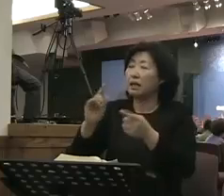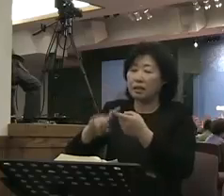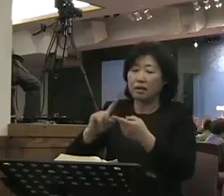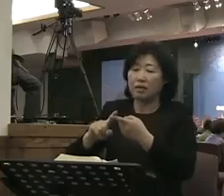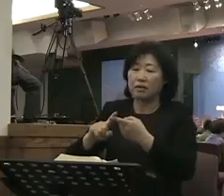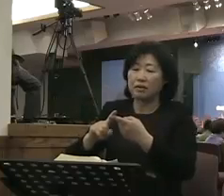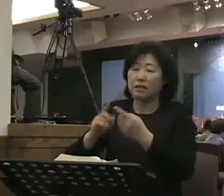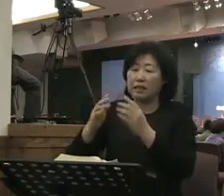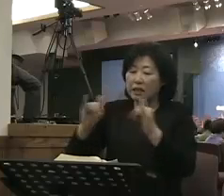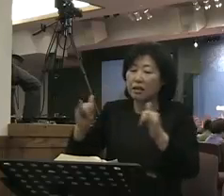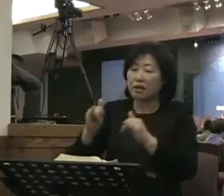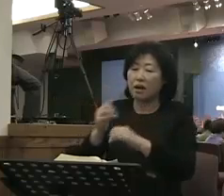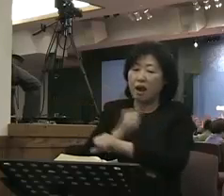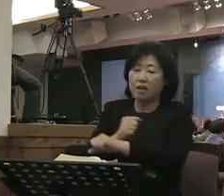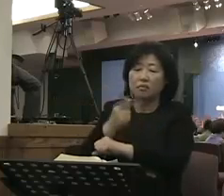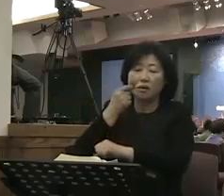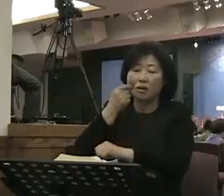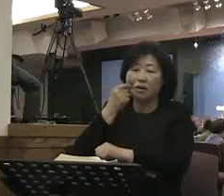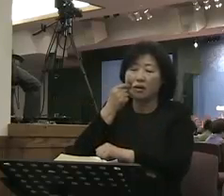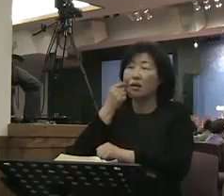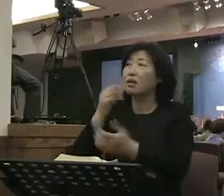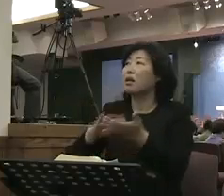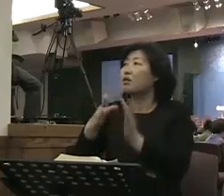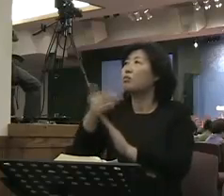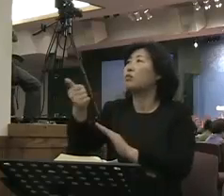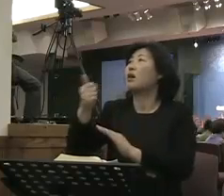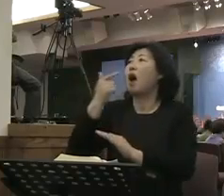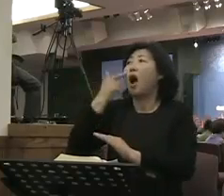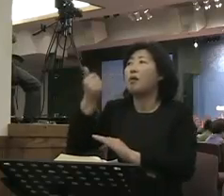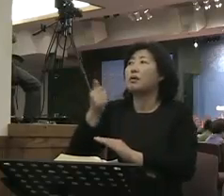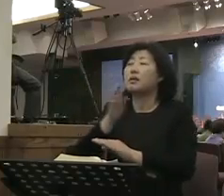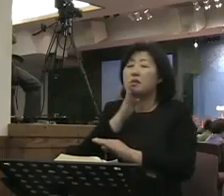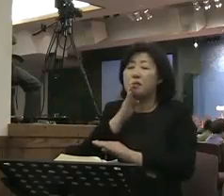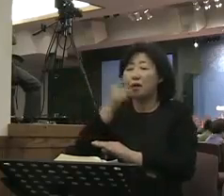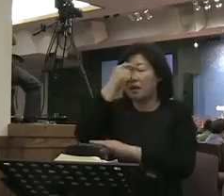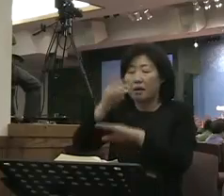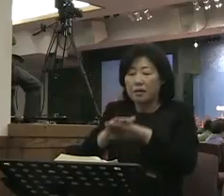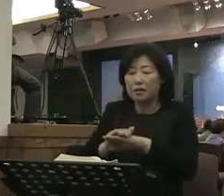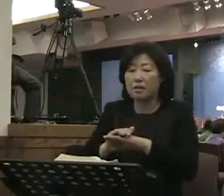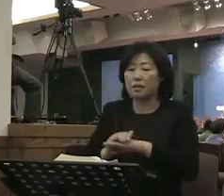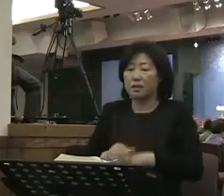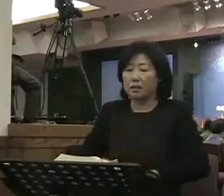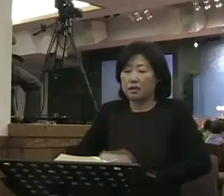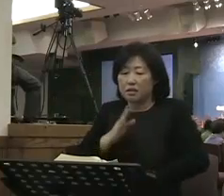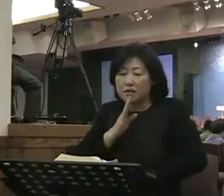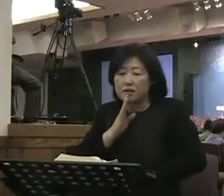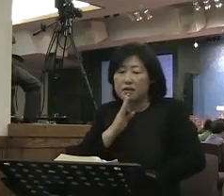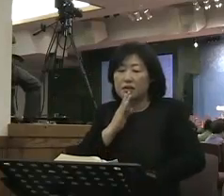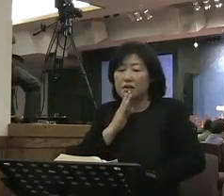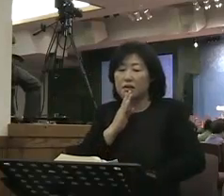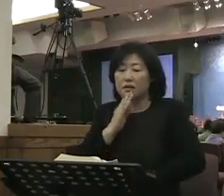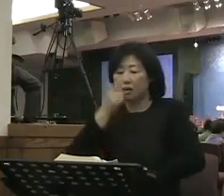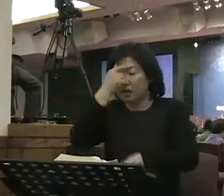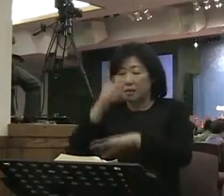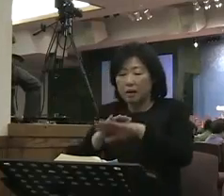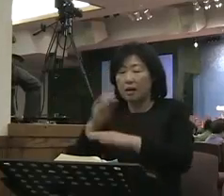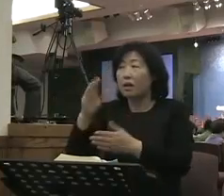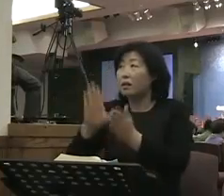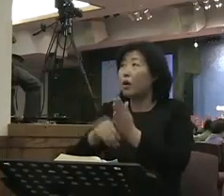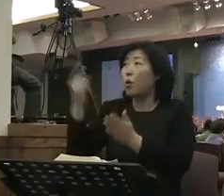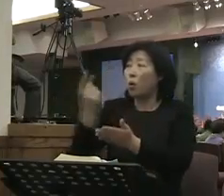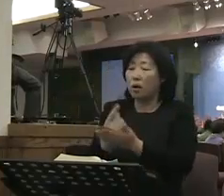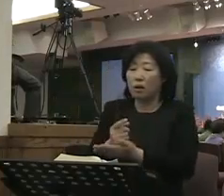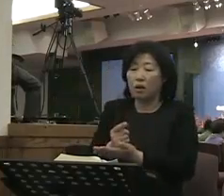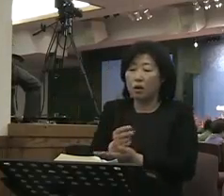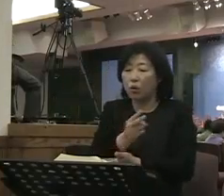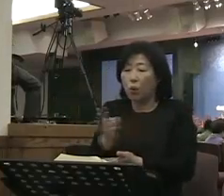수 없다. 예수님도 말씀하십니다. 아버지께 참으로 예배하는 자들은 신령과 진정으로 예배할 때가 오나니